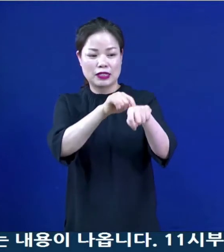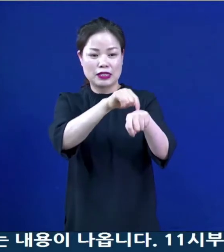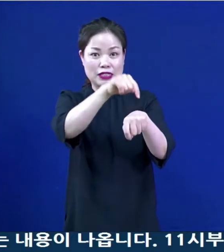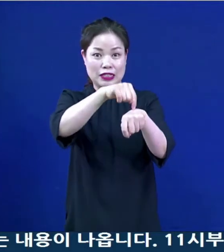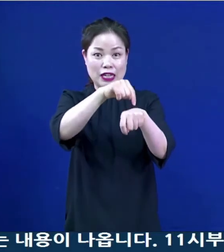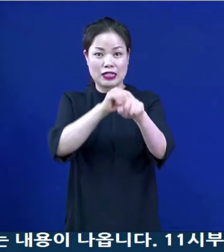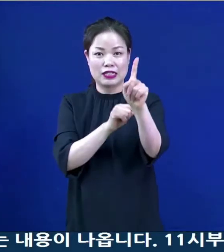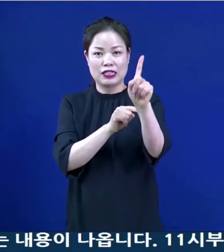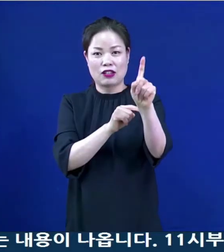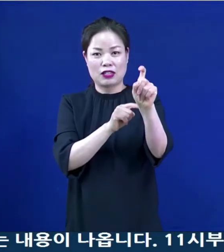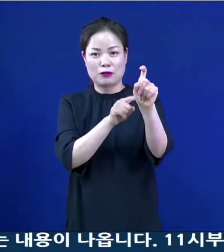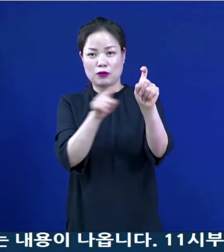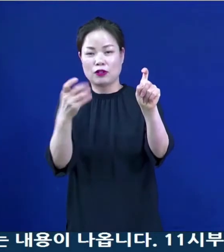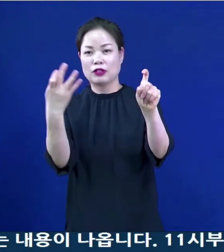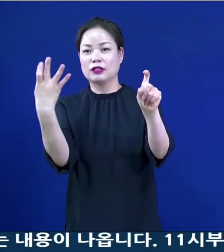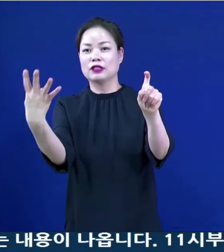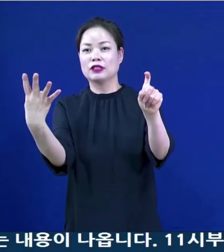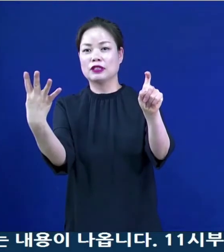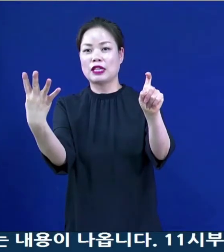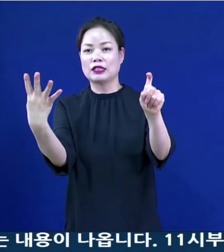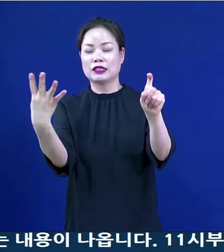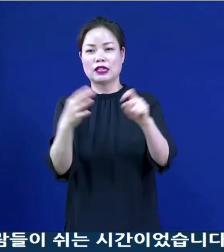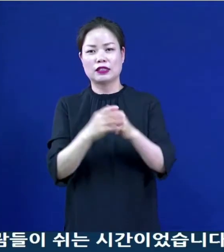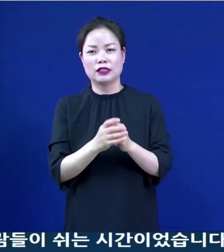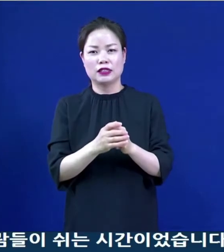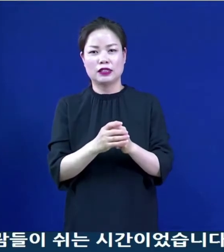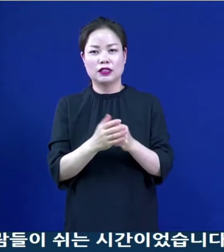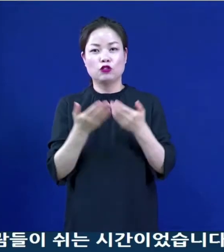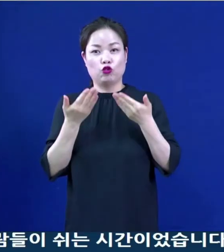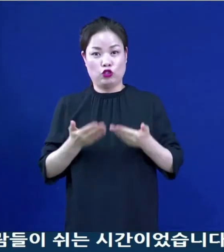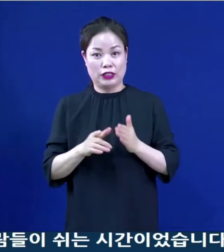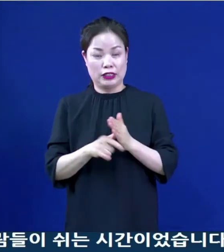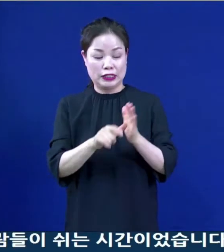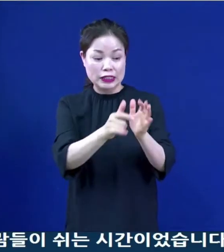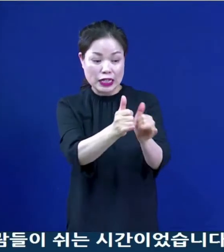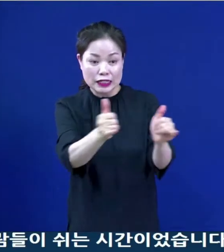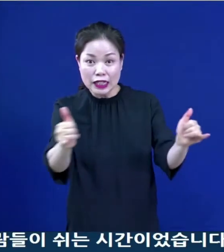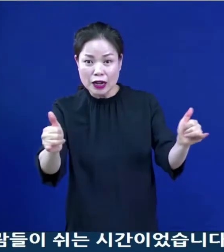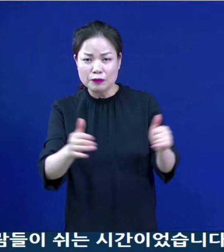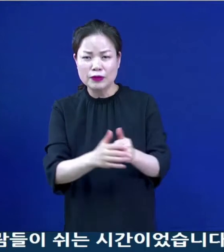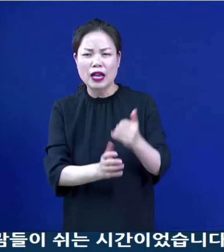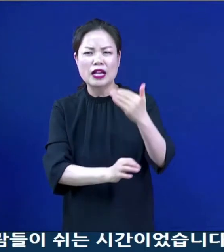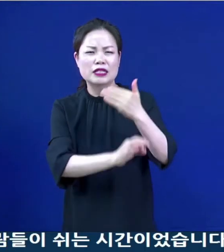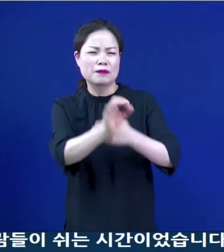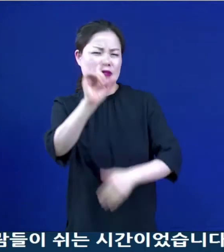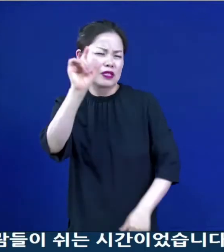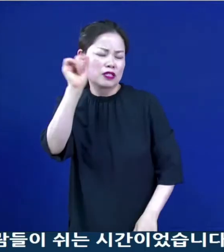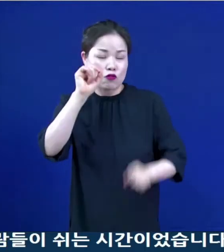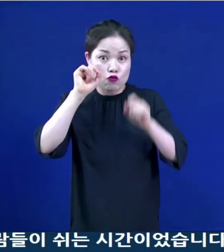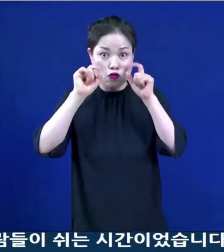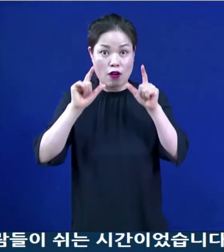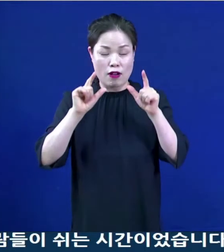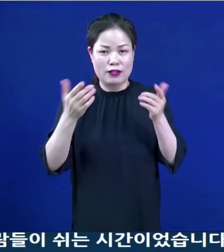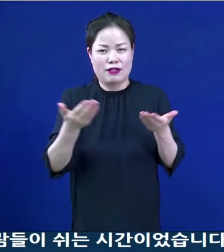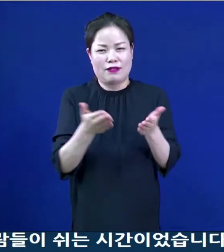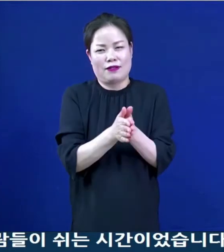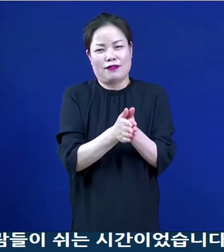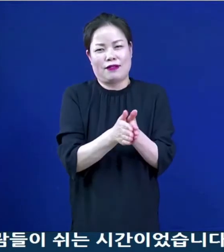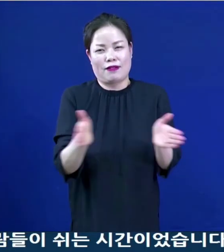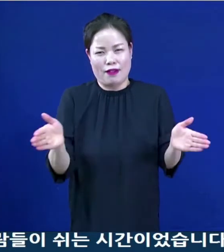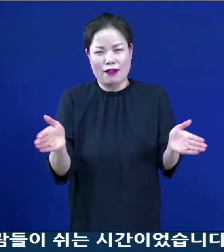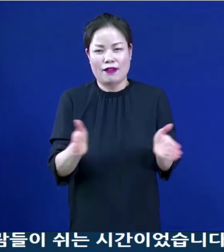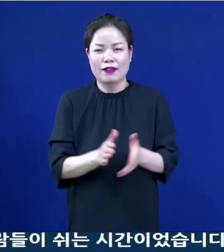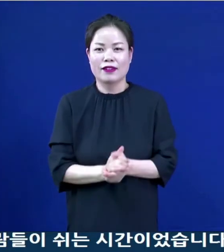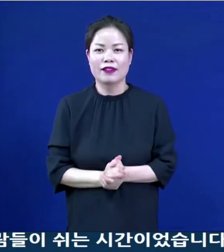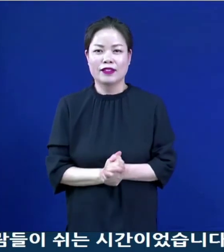휴식 시간이었습니다. 대신 이 시대 사람들은 아침 일찍부터 일을 시작했다